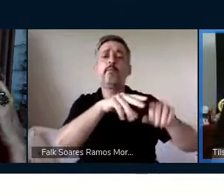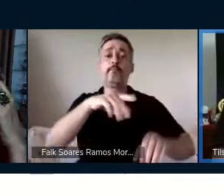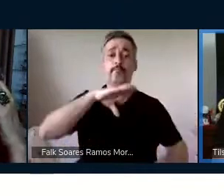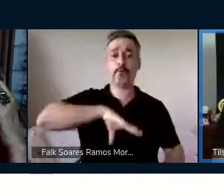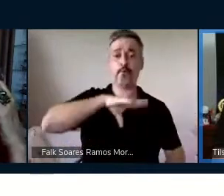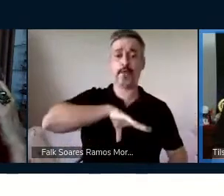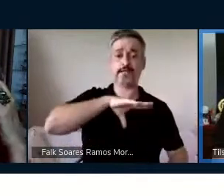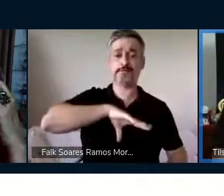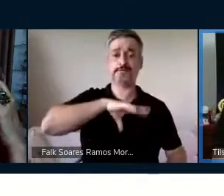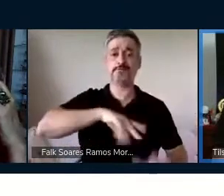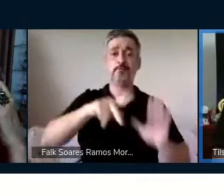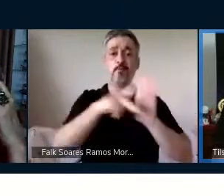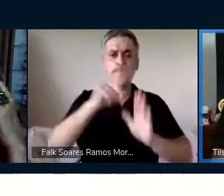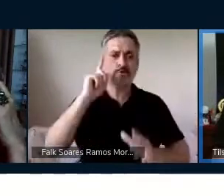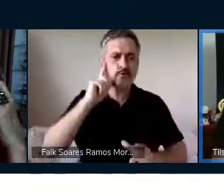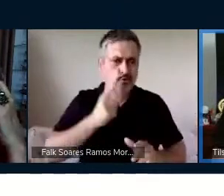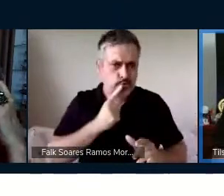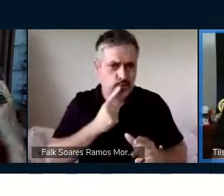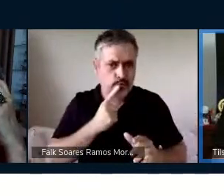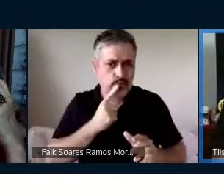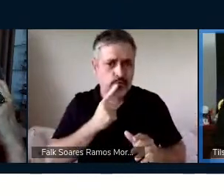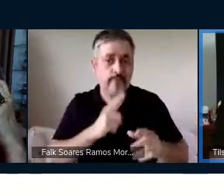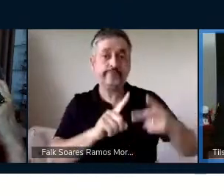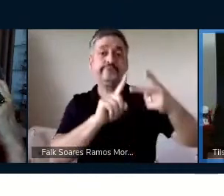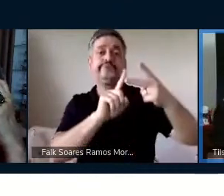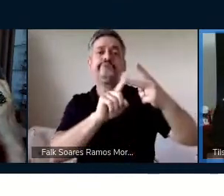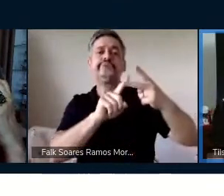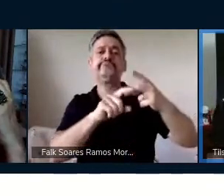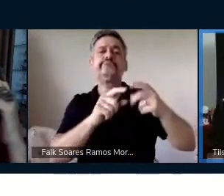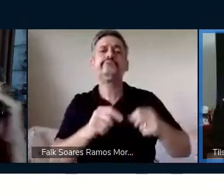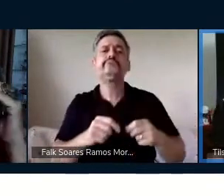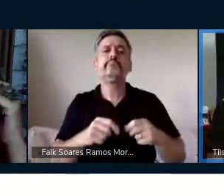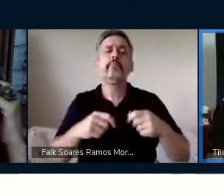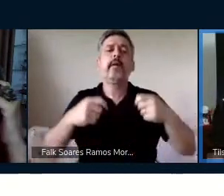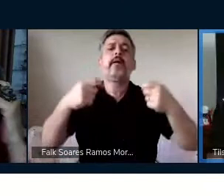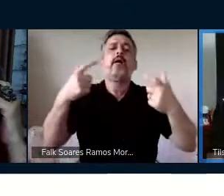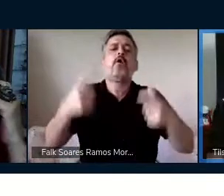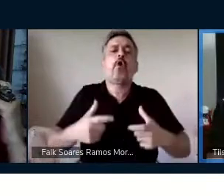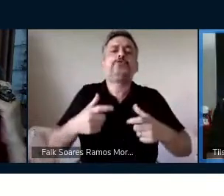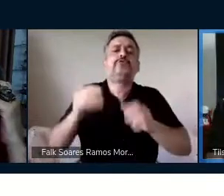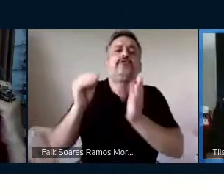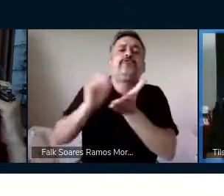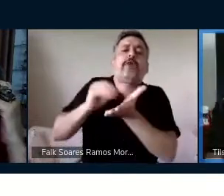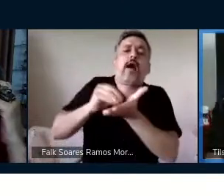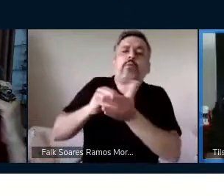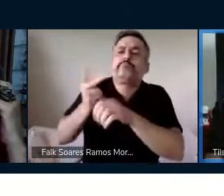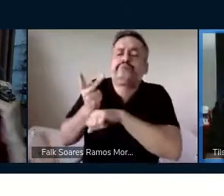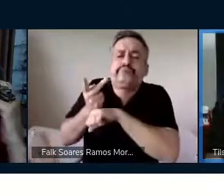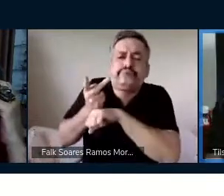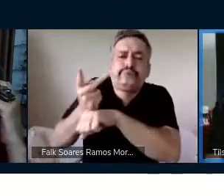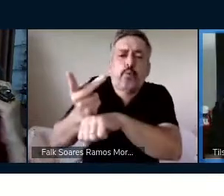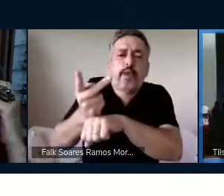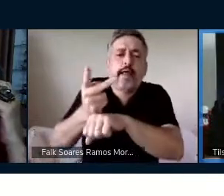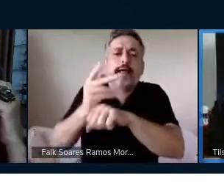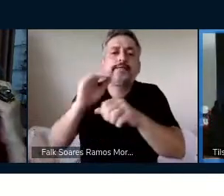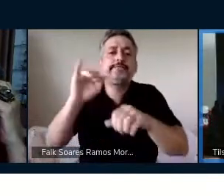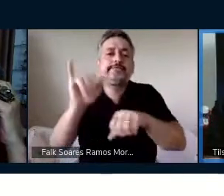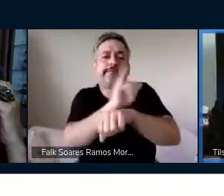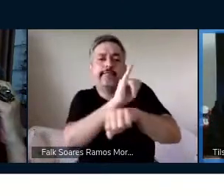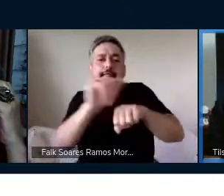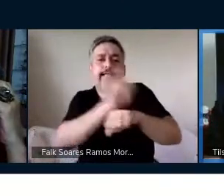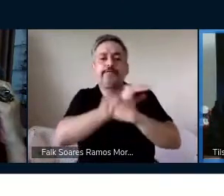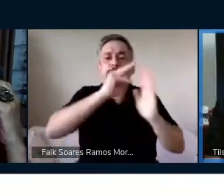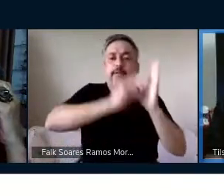histórico, no ensino de língua portuguesa para surdos, a busca por estratégia e metodologia de aquisição